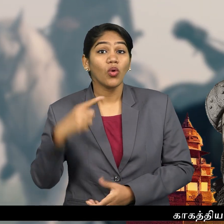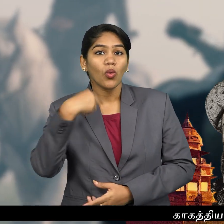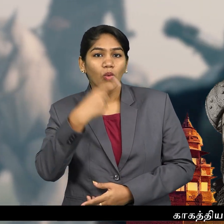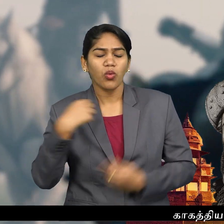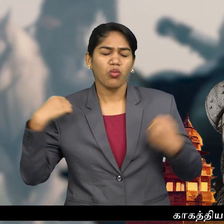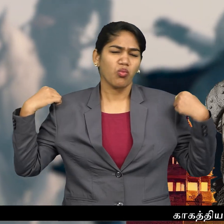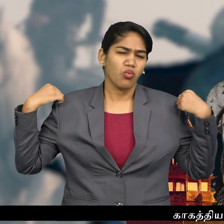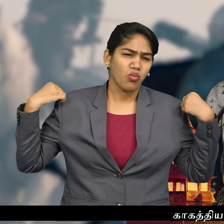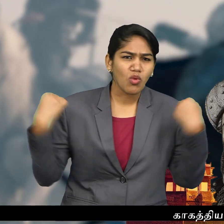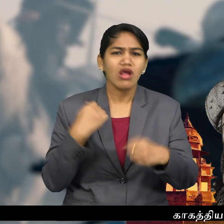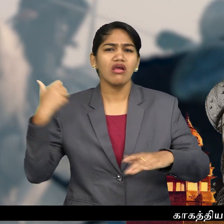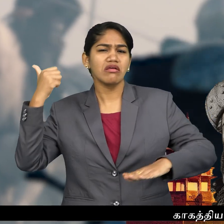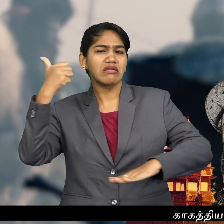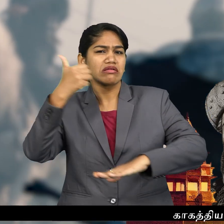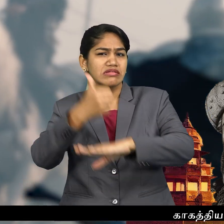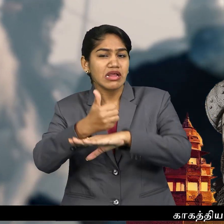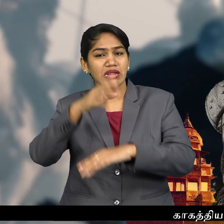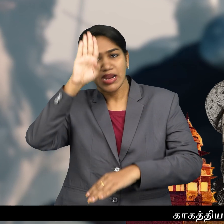காக்கத்தியர்கள் உட்பட